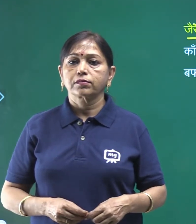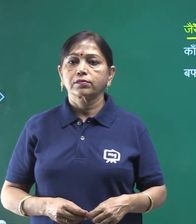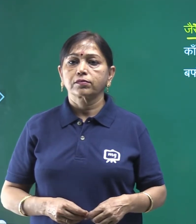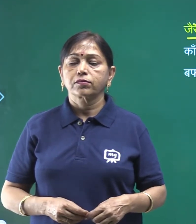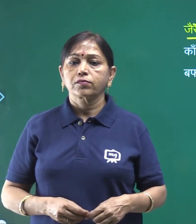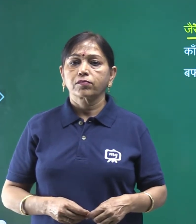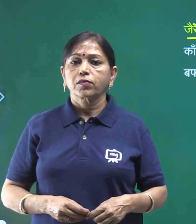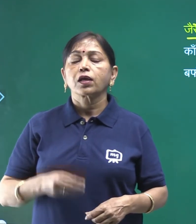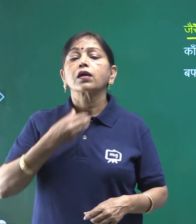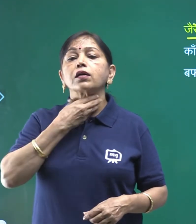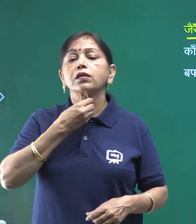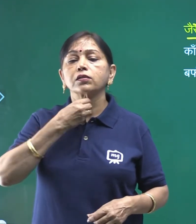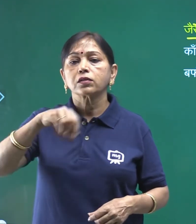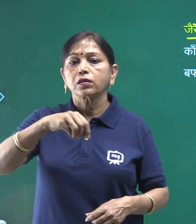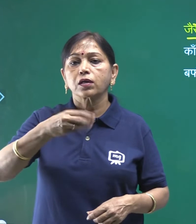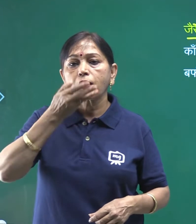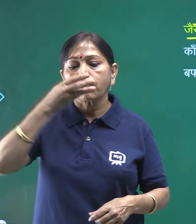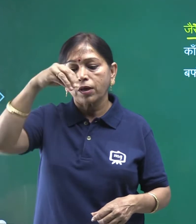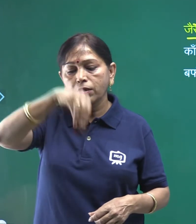शक्कर का पानी में